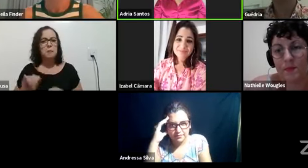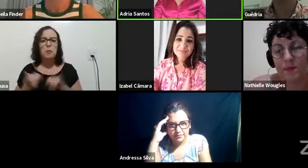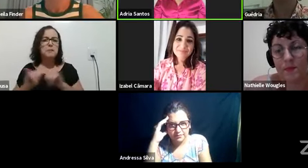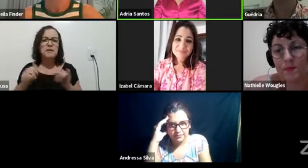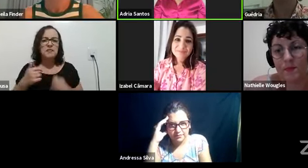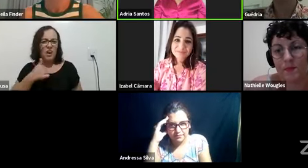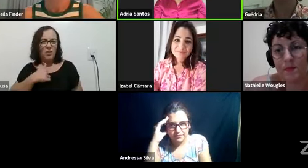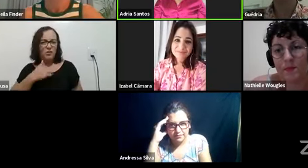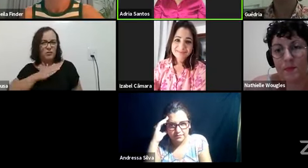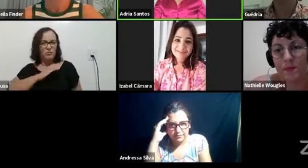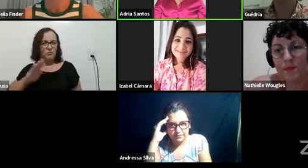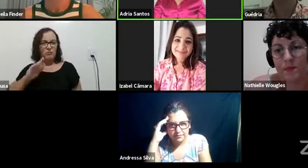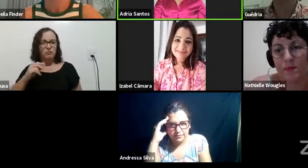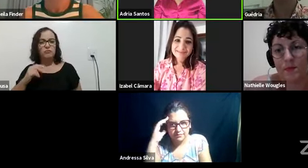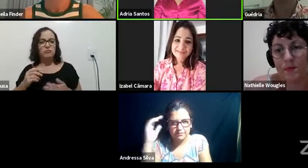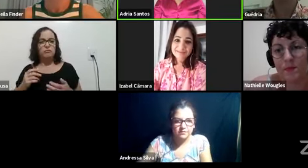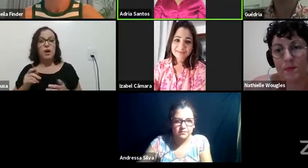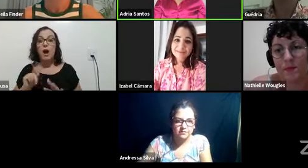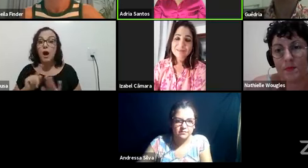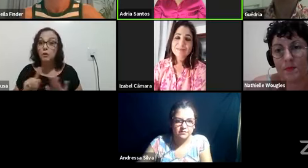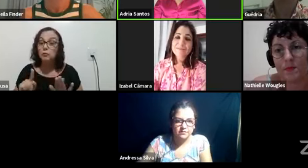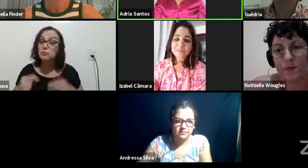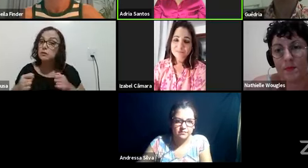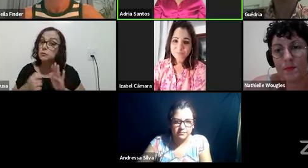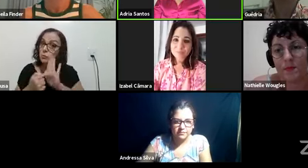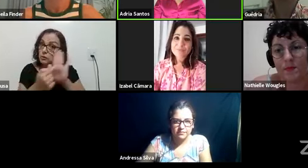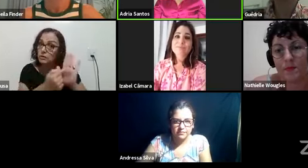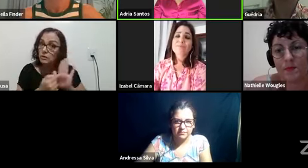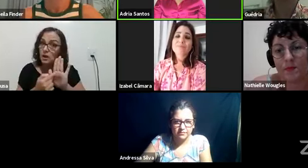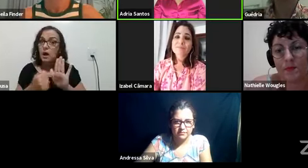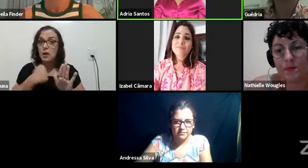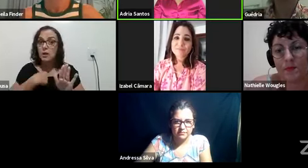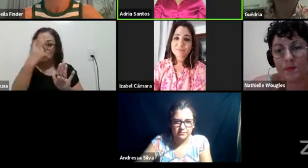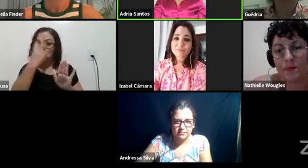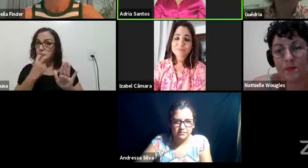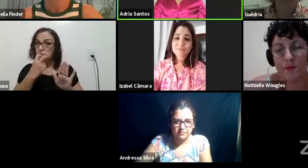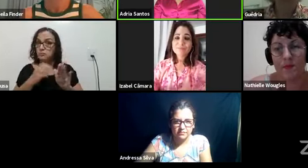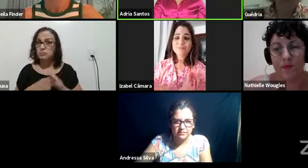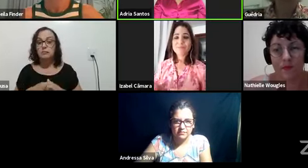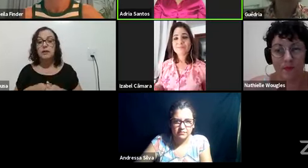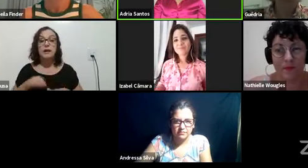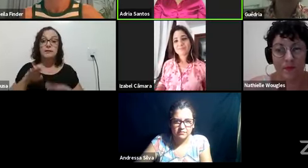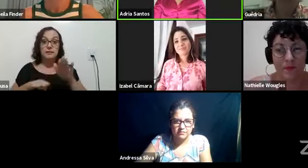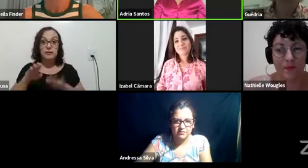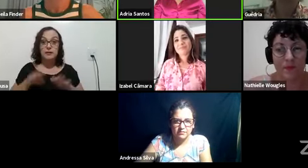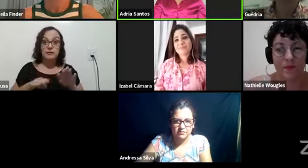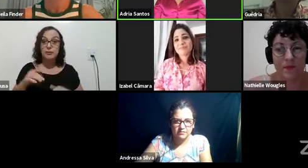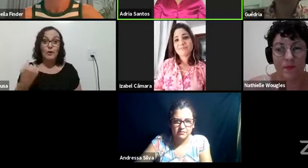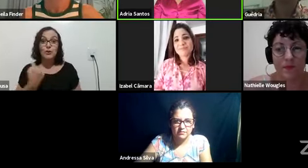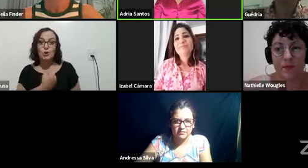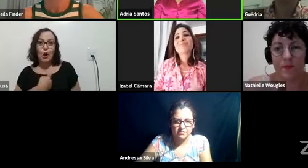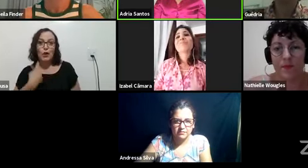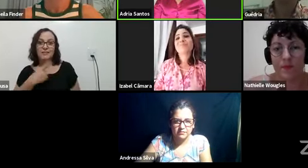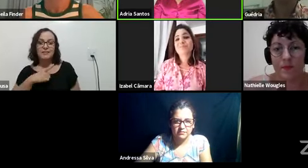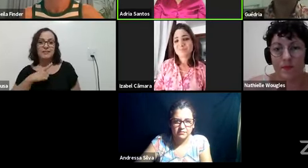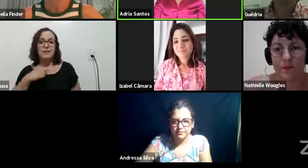ter vergonha de mostrar, mas às vezes não é a gente ter vergonha, são as pessoas,